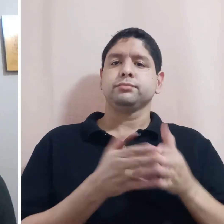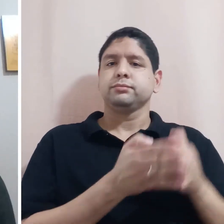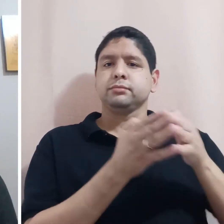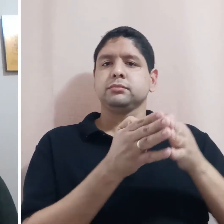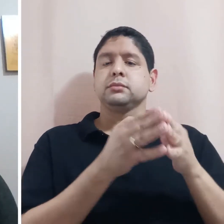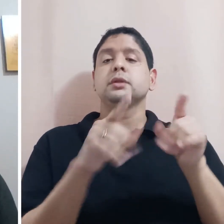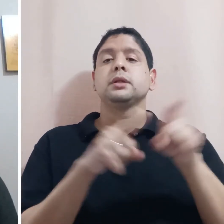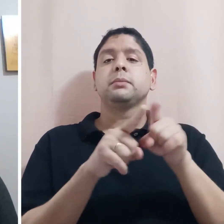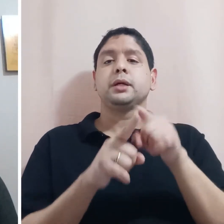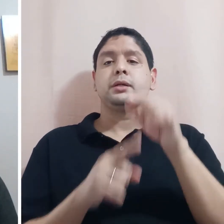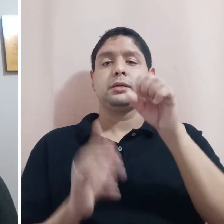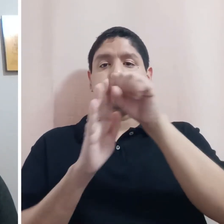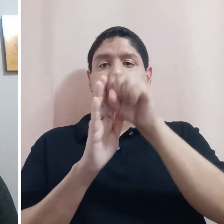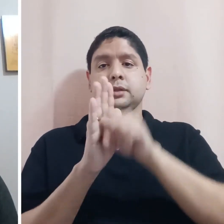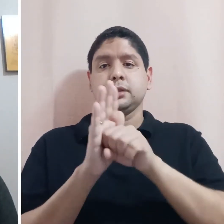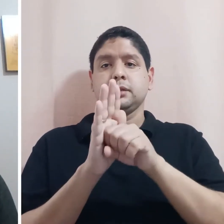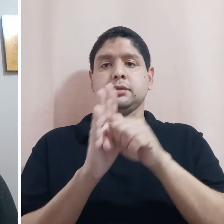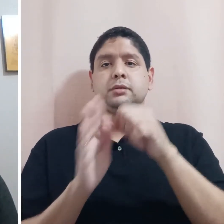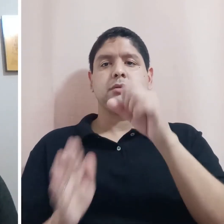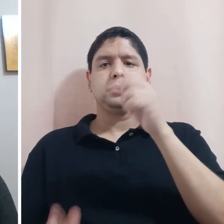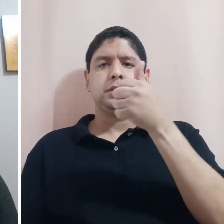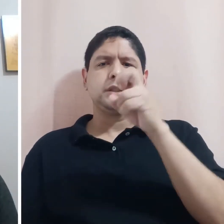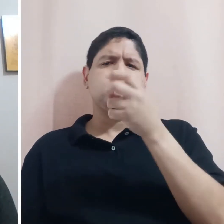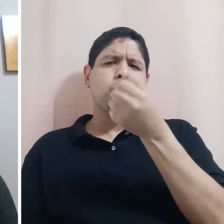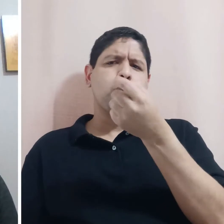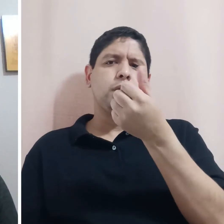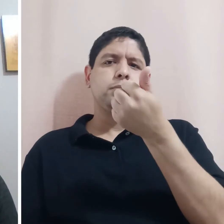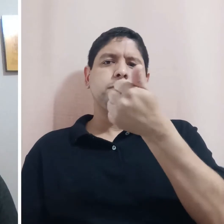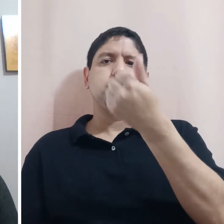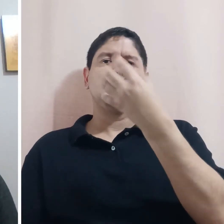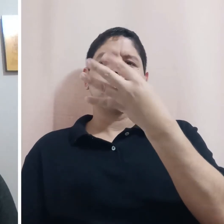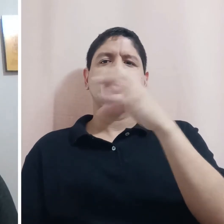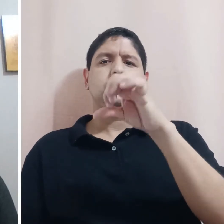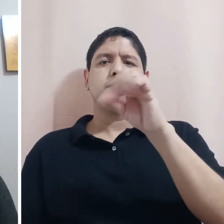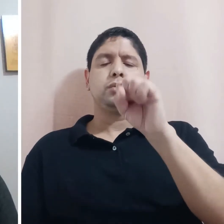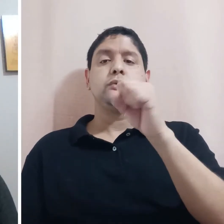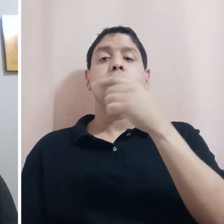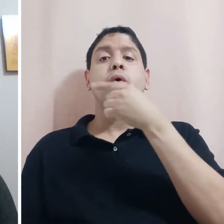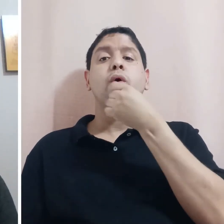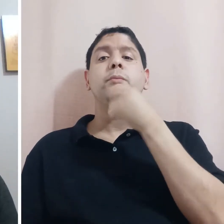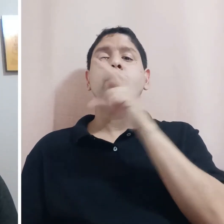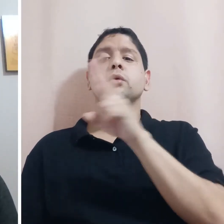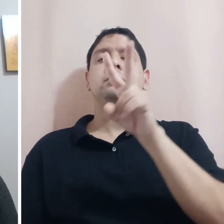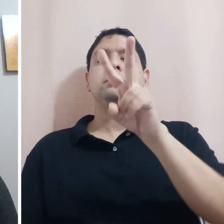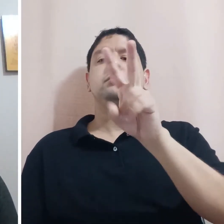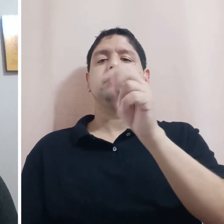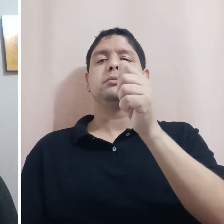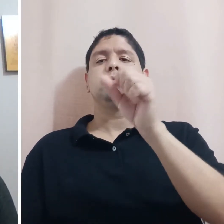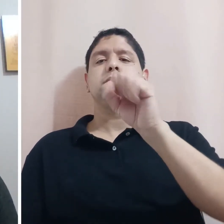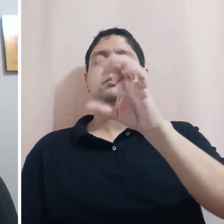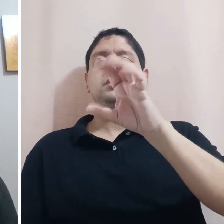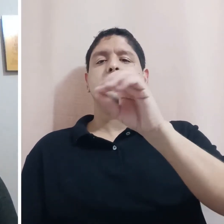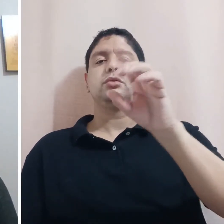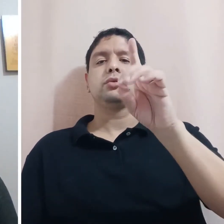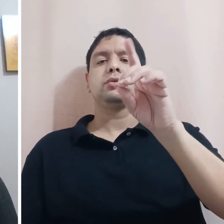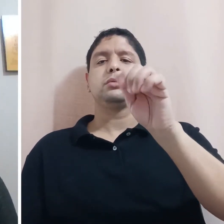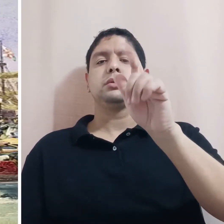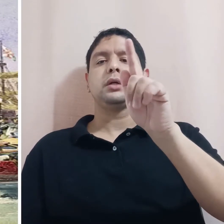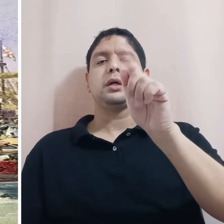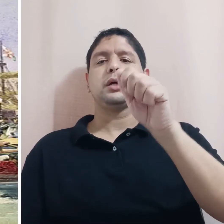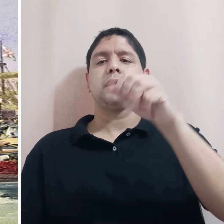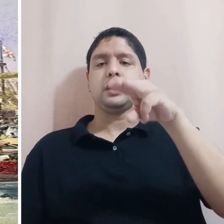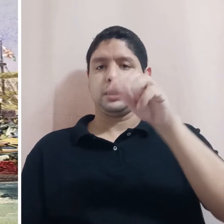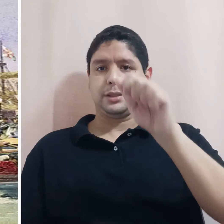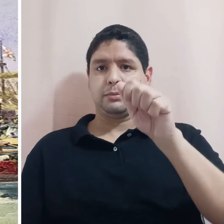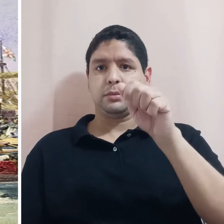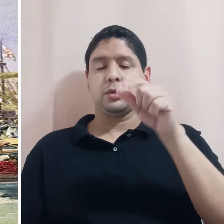final mesmo, 1498, no final do século XV, um navegante português chamado Vasco da Gama,